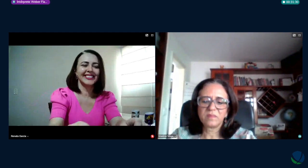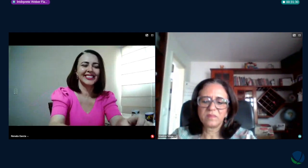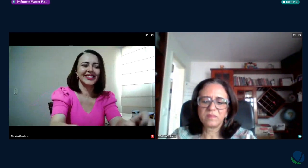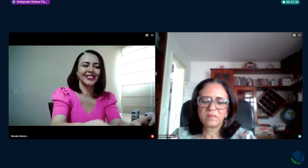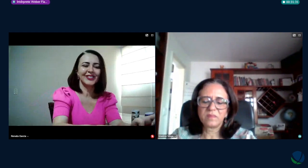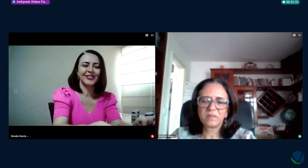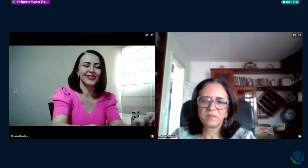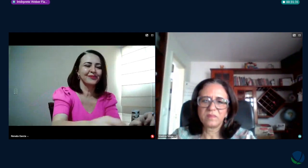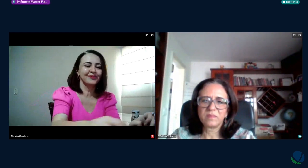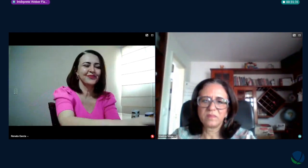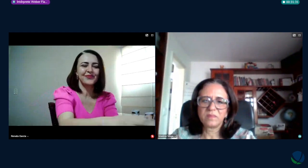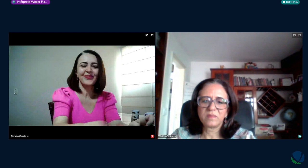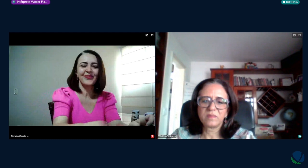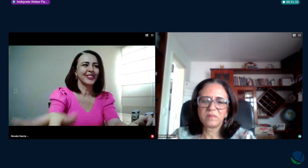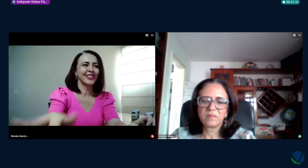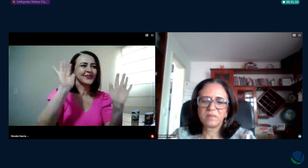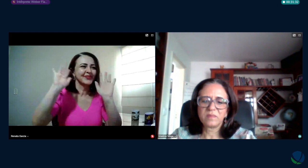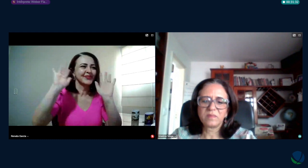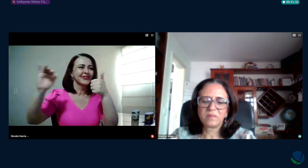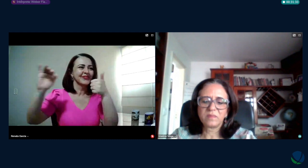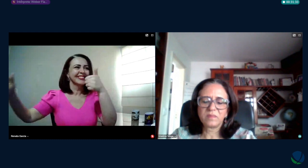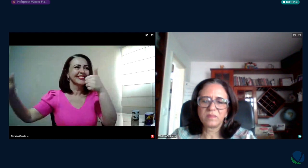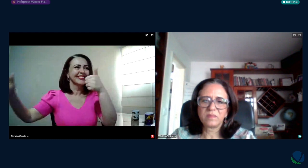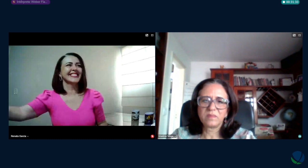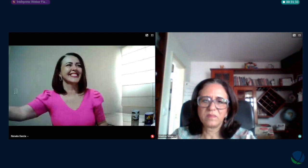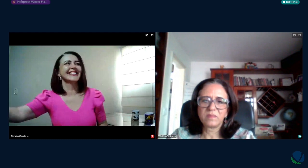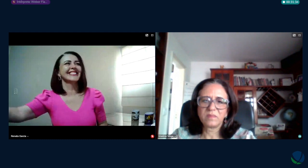Está agradecendo a mensagem do Rodrigo.